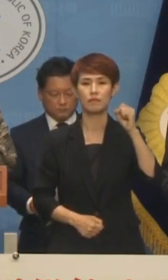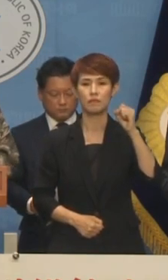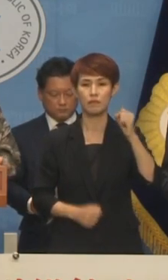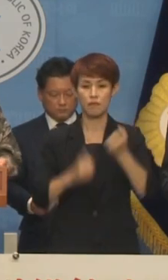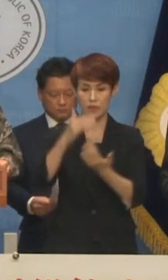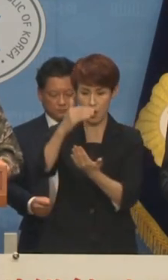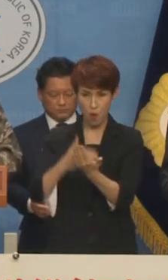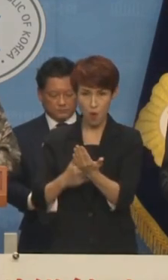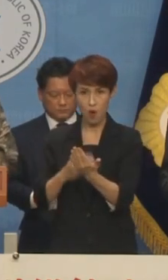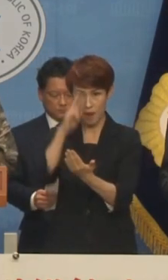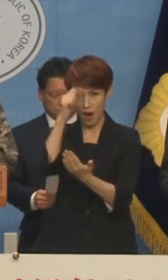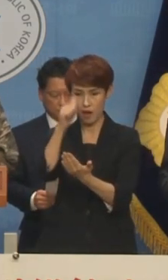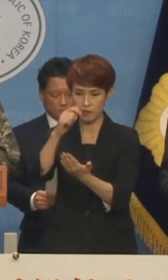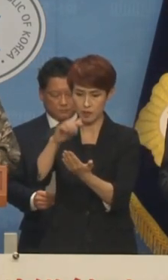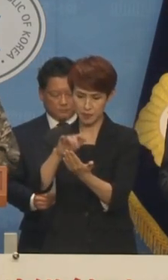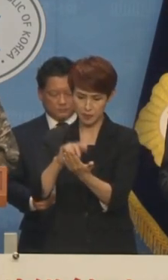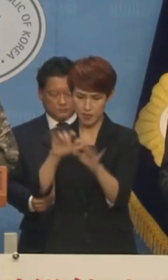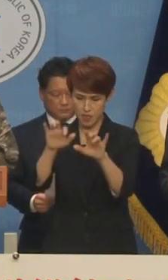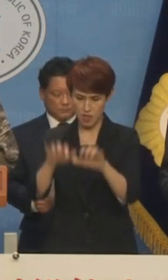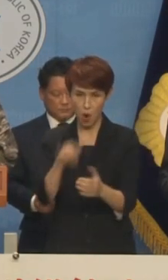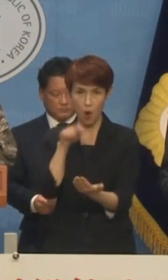진술서의 내용입니다.